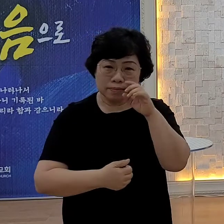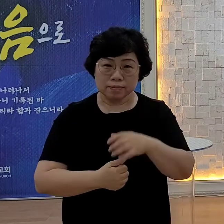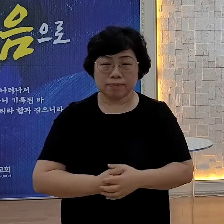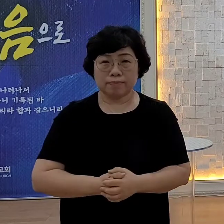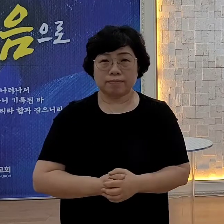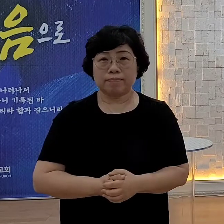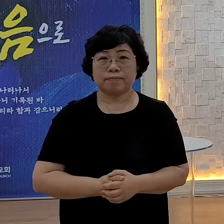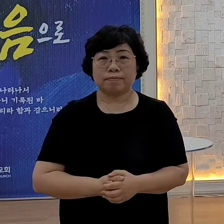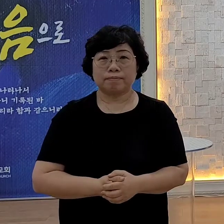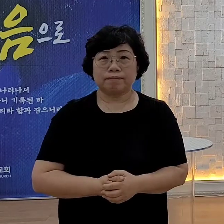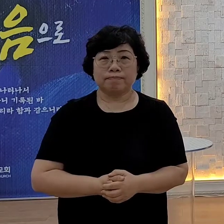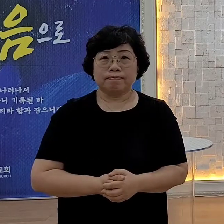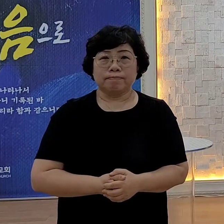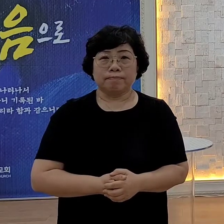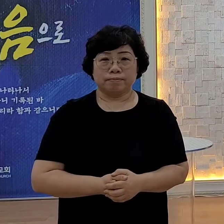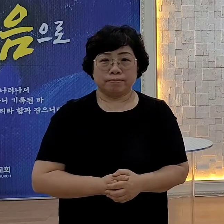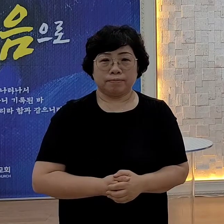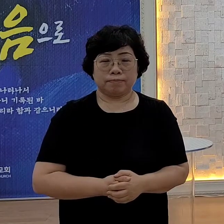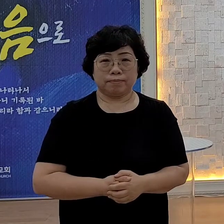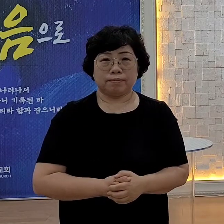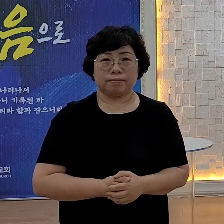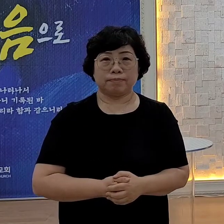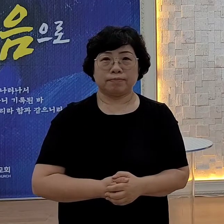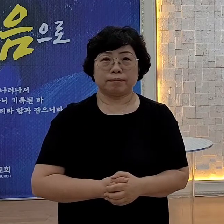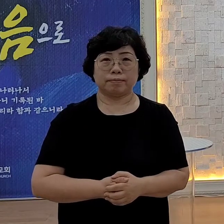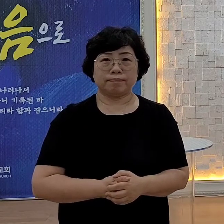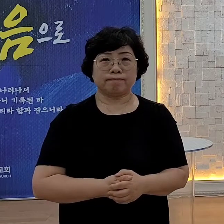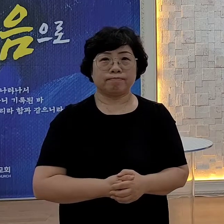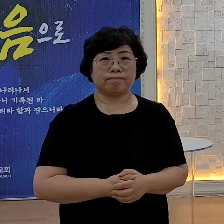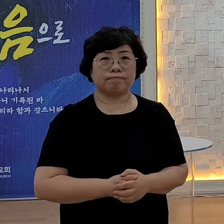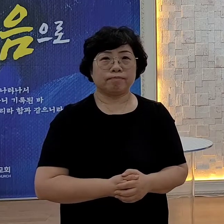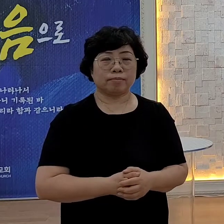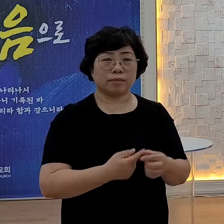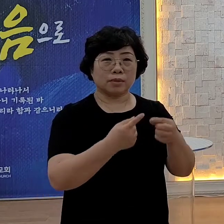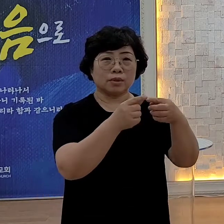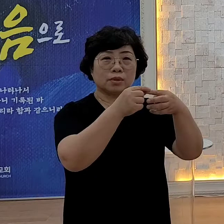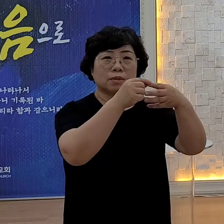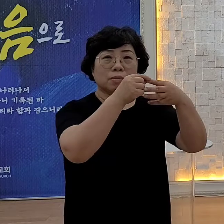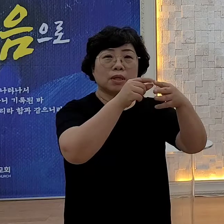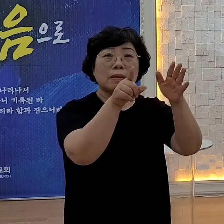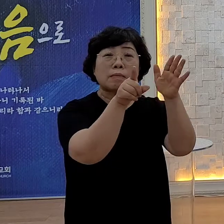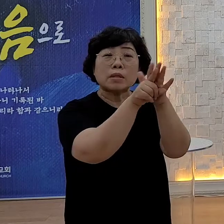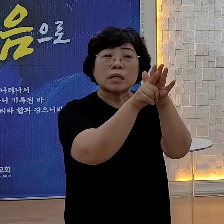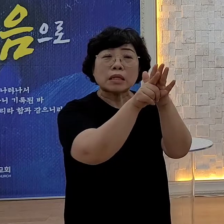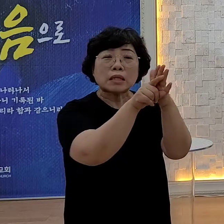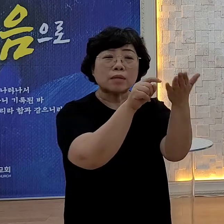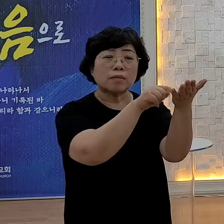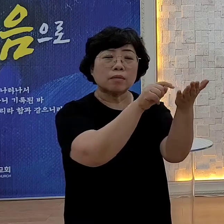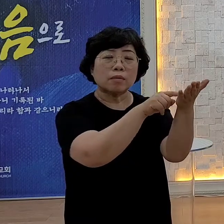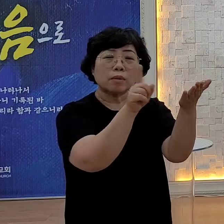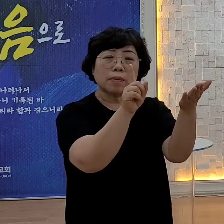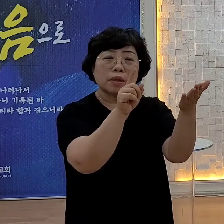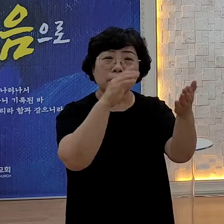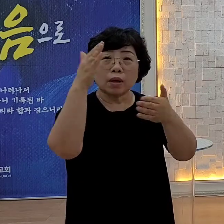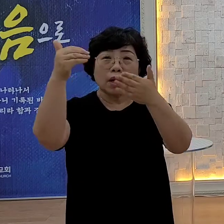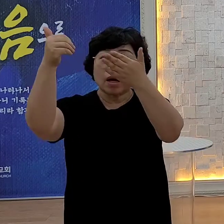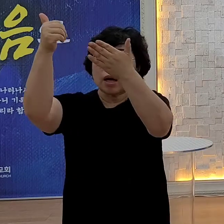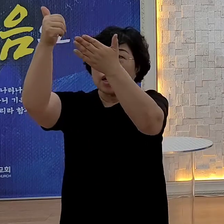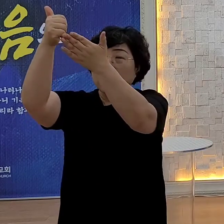먼저, 믿음이 뭐냐? 첫 번째로, 믿음은요,